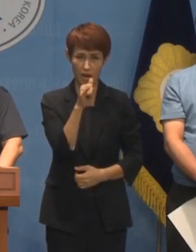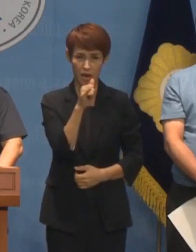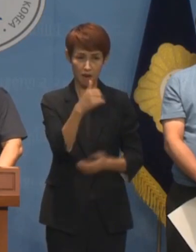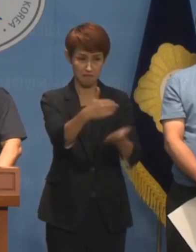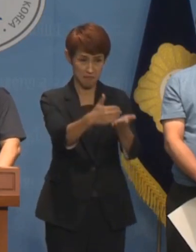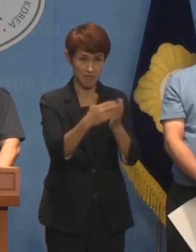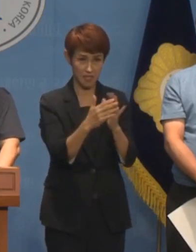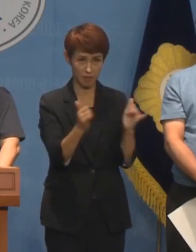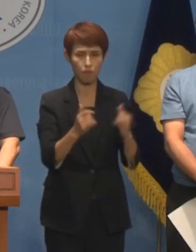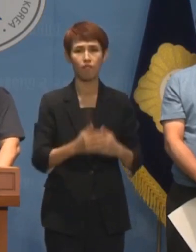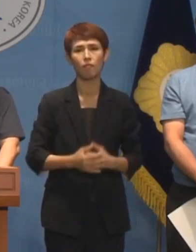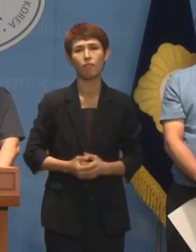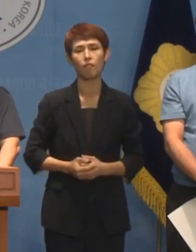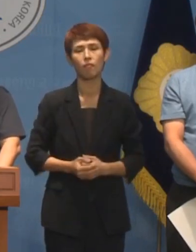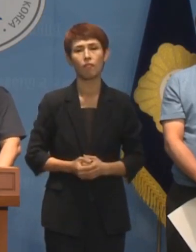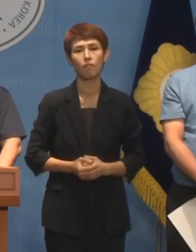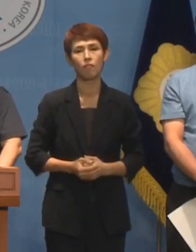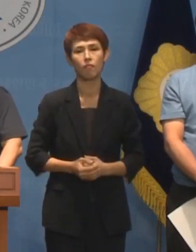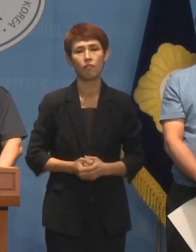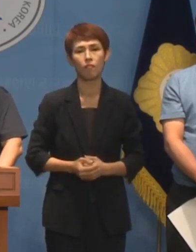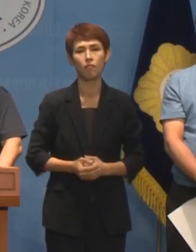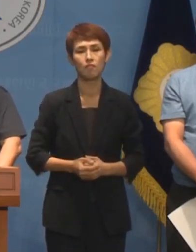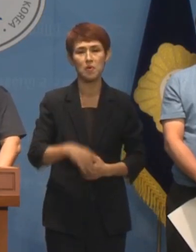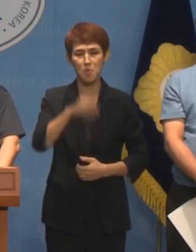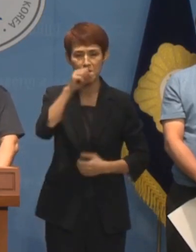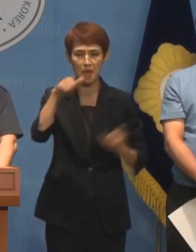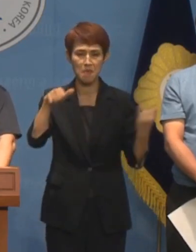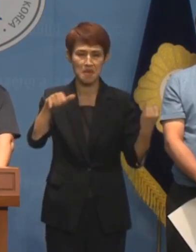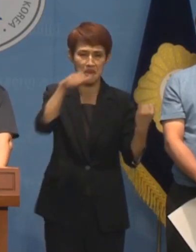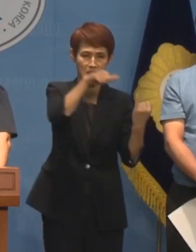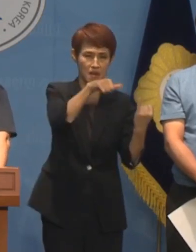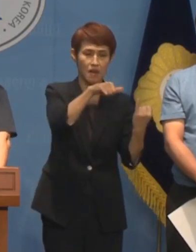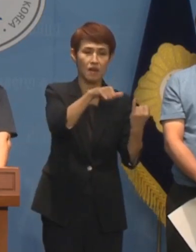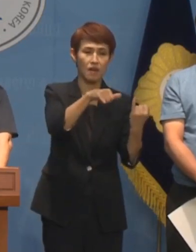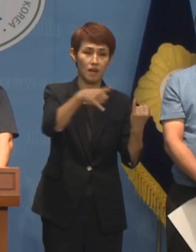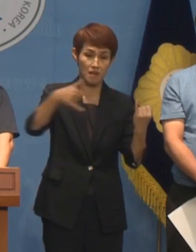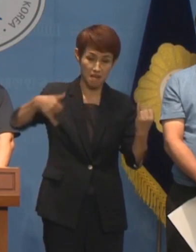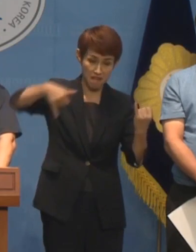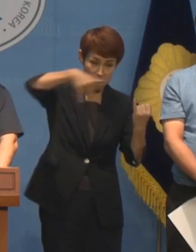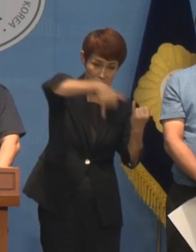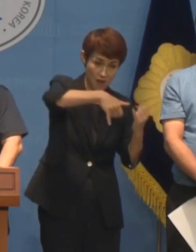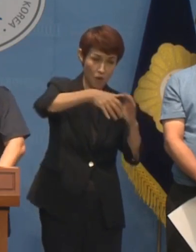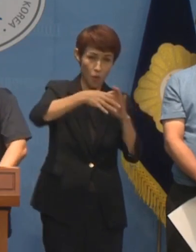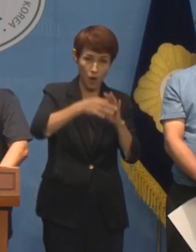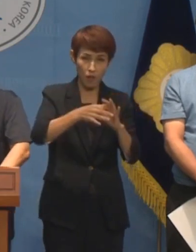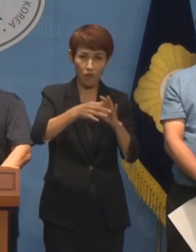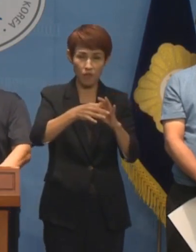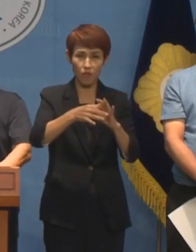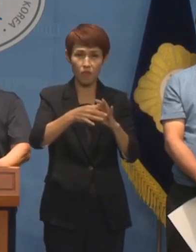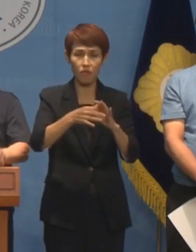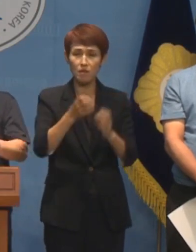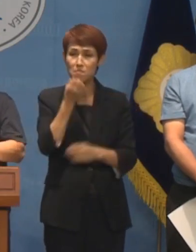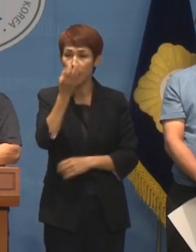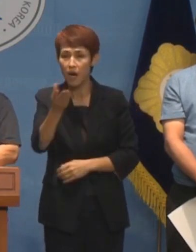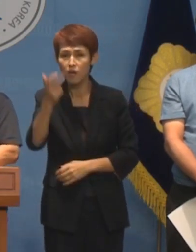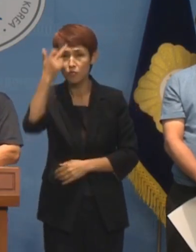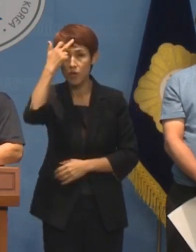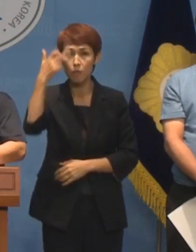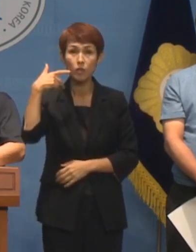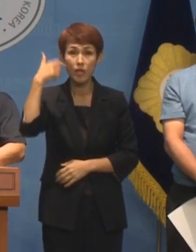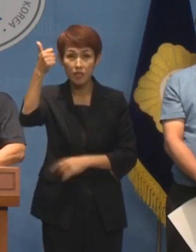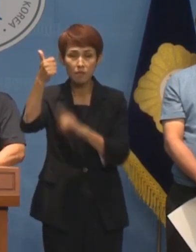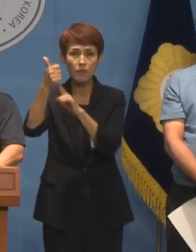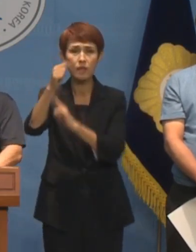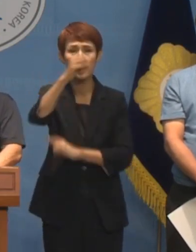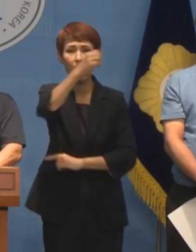비리를 규탄해 온 분들, 그리고 명품백 뇌물 사건과 인사개입 문제를 폭로한 최재형 목사님이 해피를 양평이라는